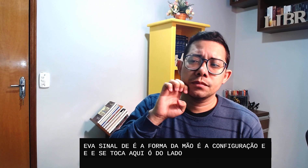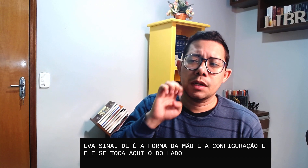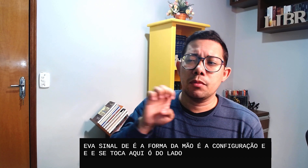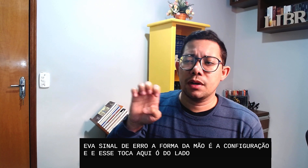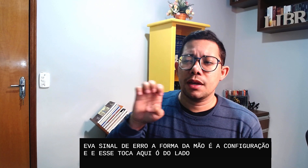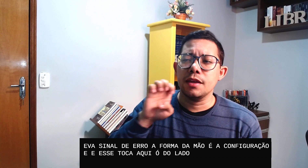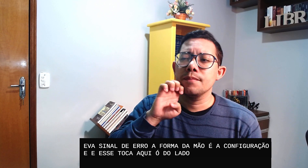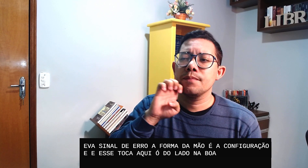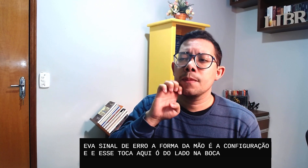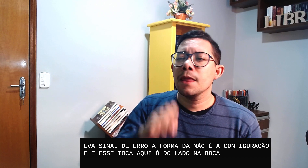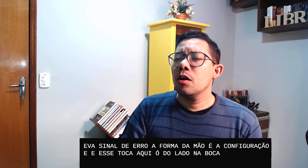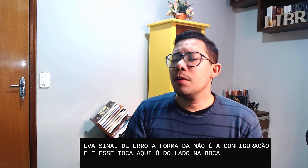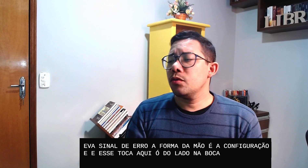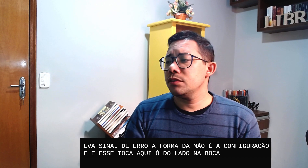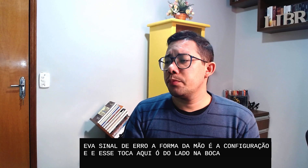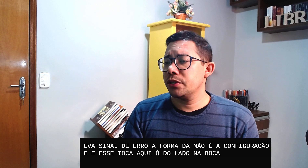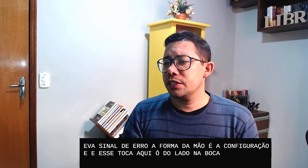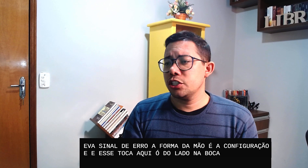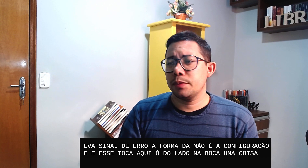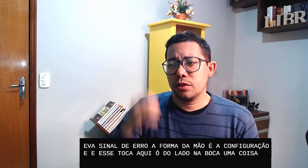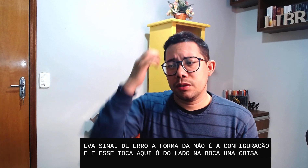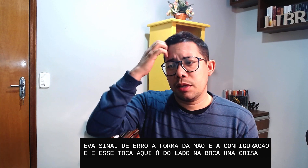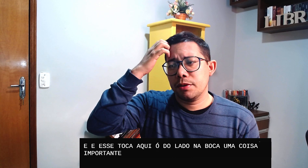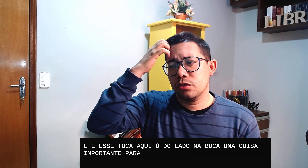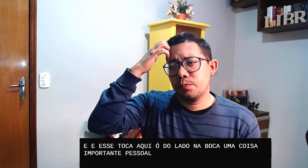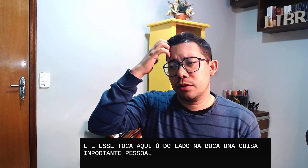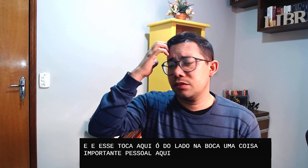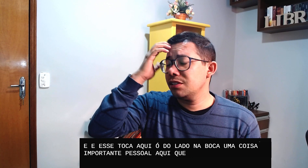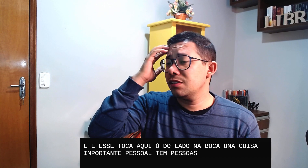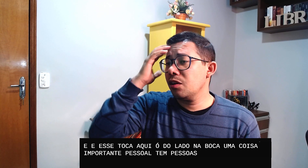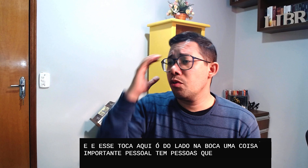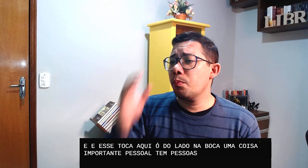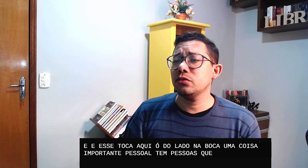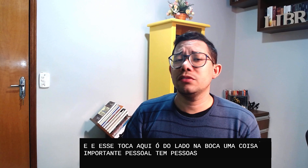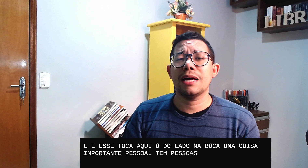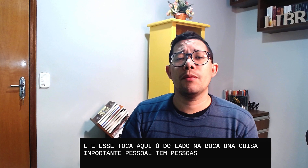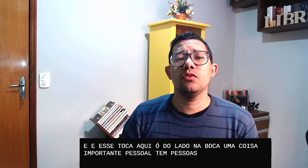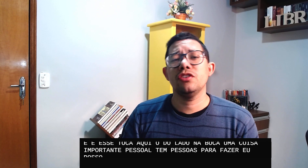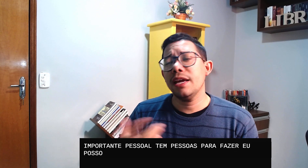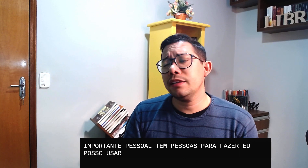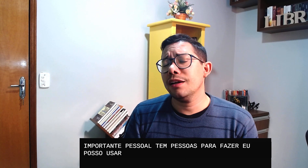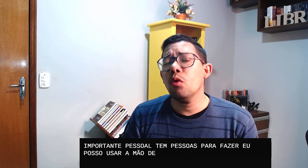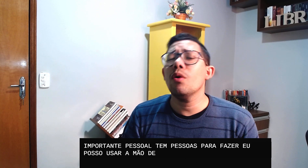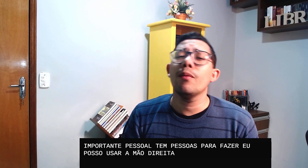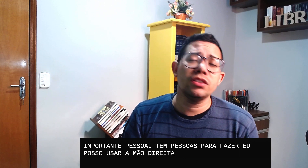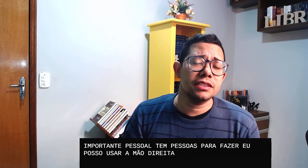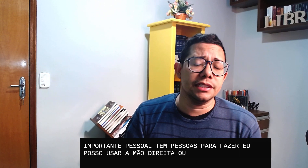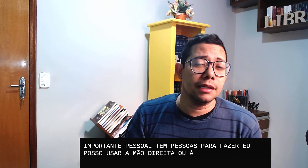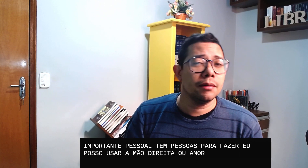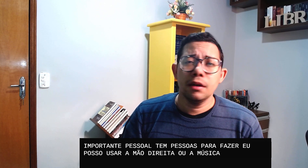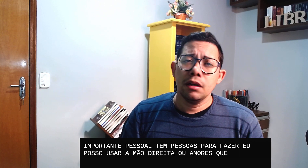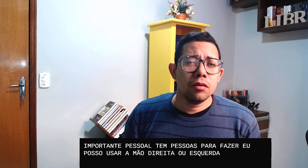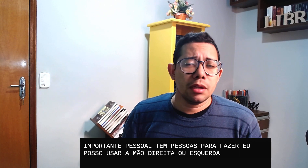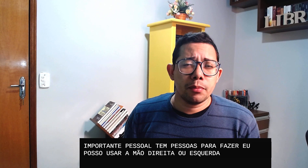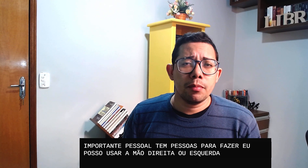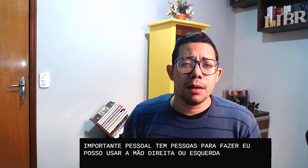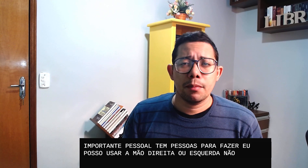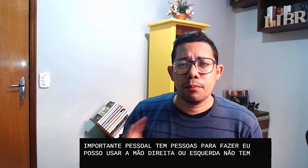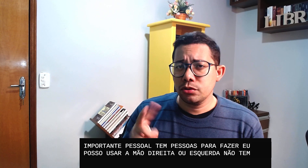da boca. E. Uma coisa importante, pessoal, tem pessoas que perguntam assim: Gesiel, eu posso usar a mão direita ou a mão esquerda? Não tem problema, pode usar